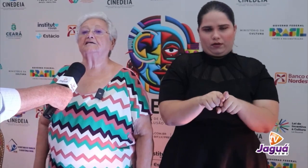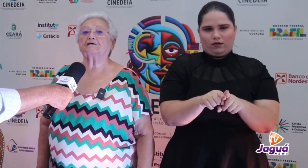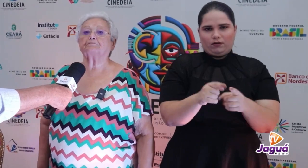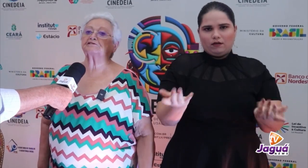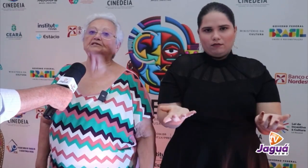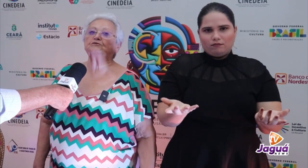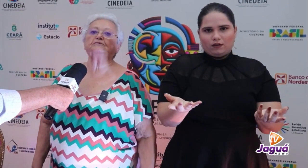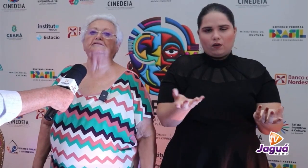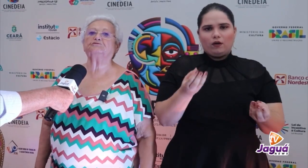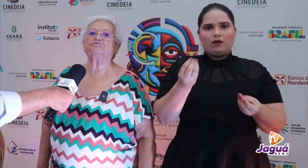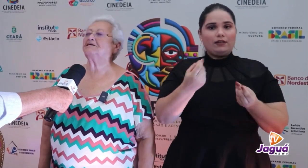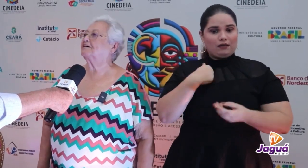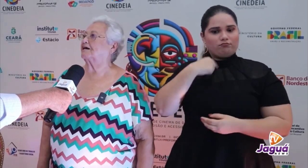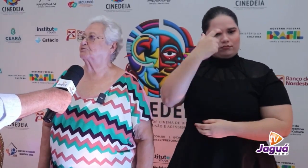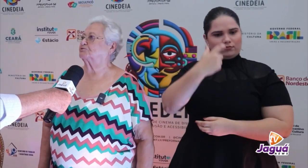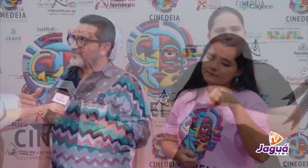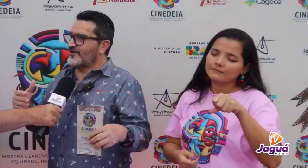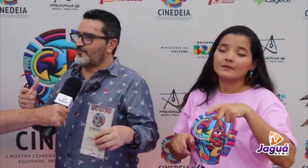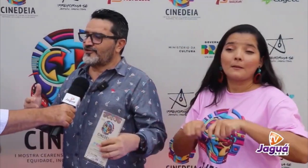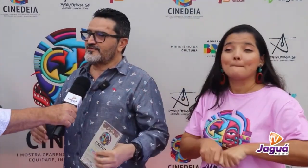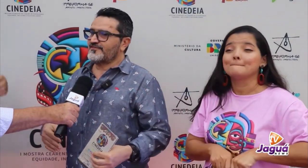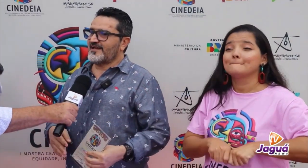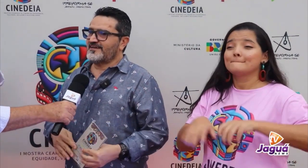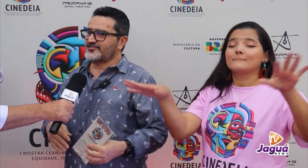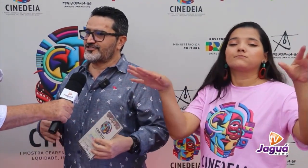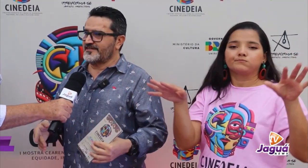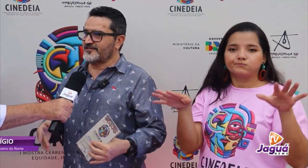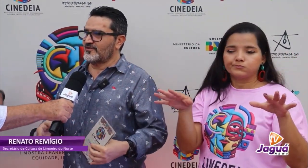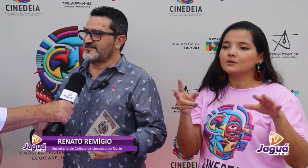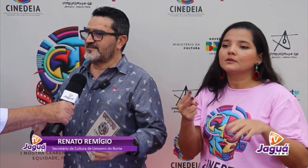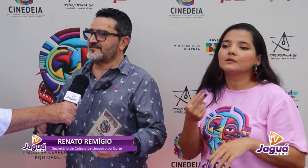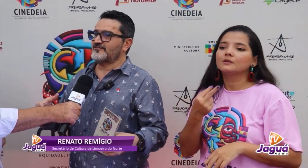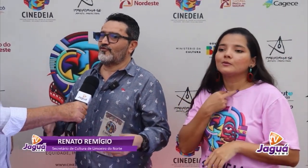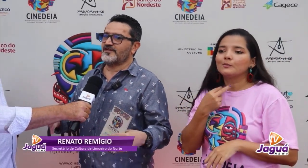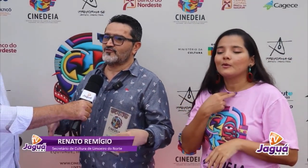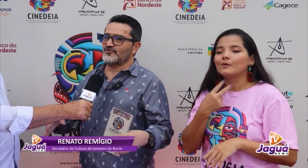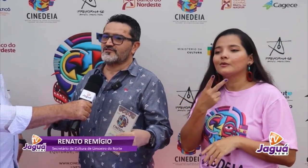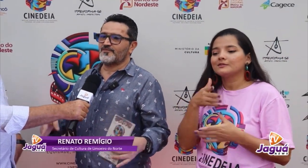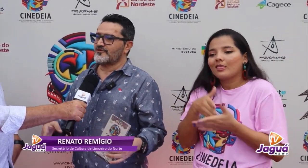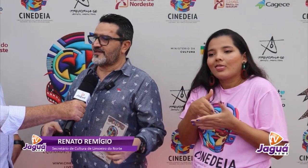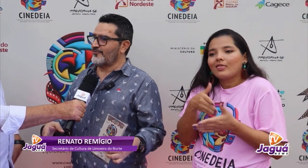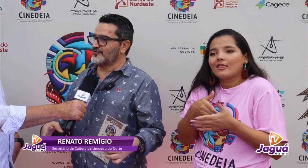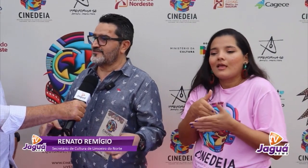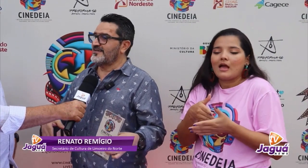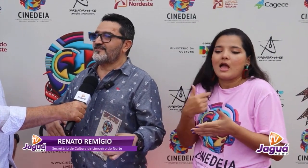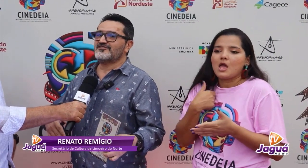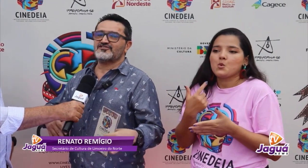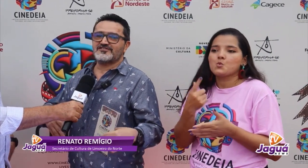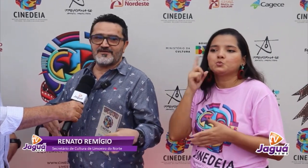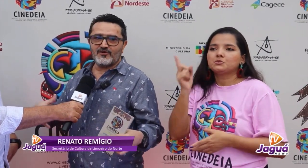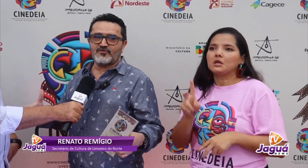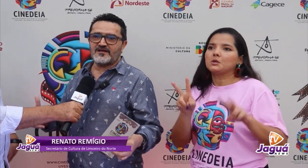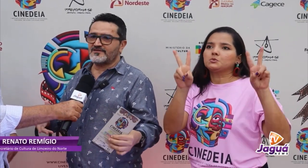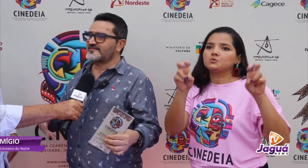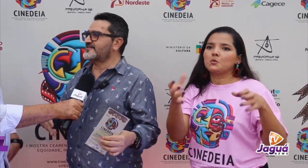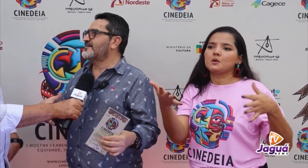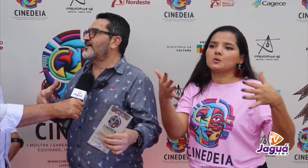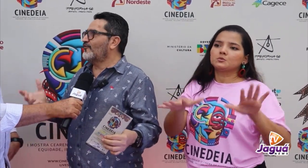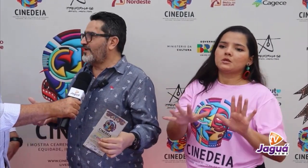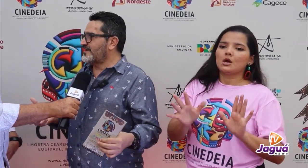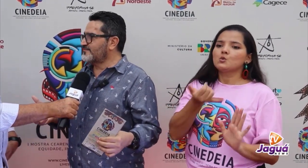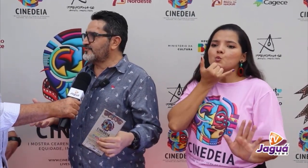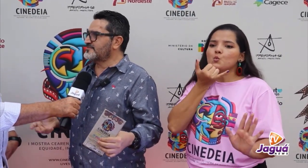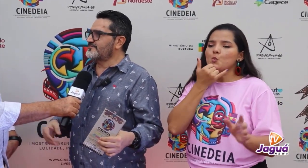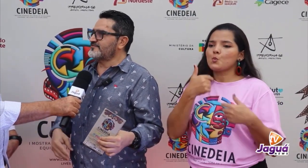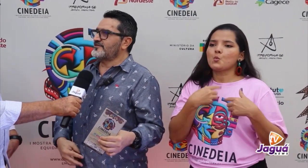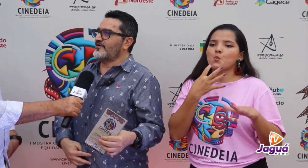diferenças, você pode ser incluída no mercado. Não podemos ficar restrito a dizer assim, eu conheço isso e pronto, acabou. Não, a gente tem que procurar conhecer